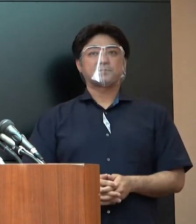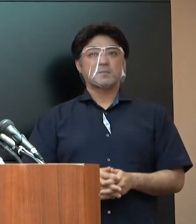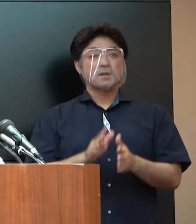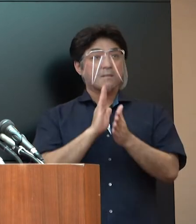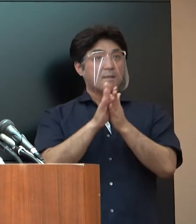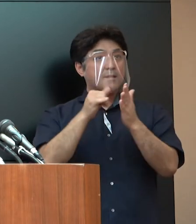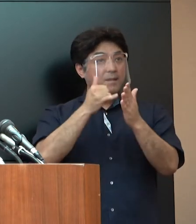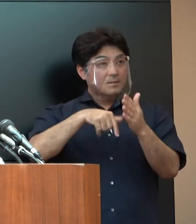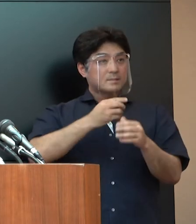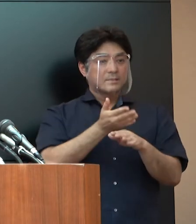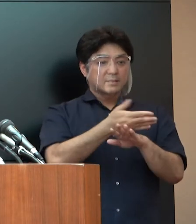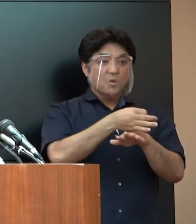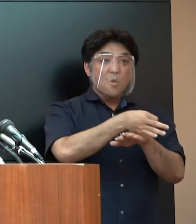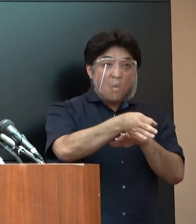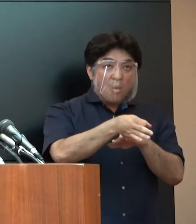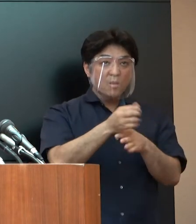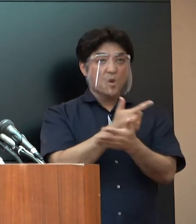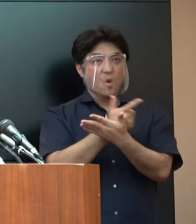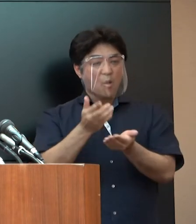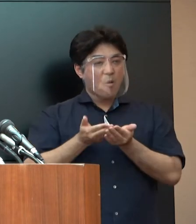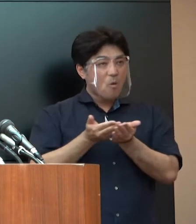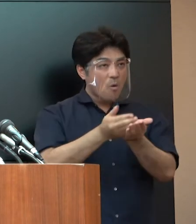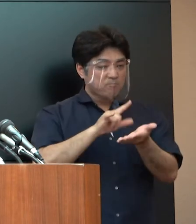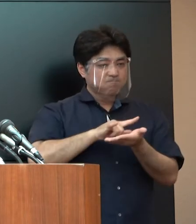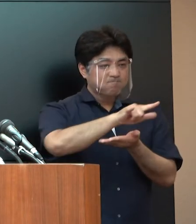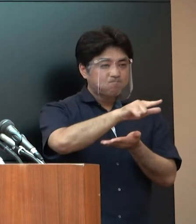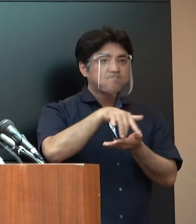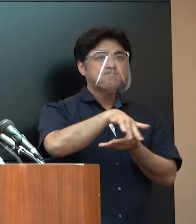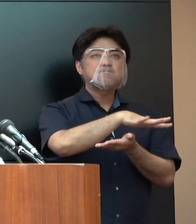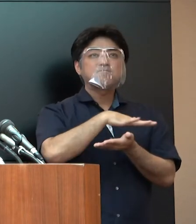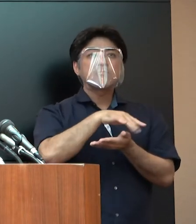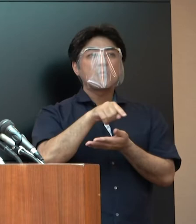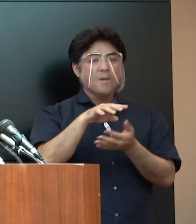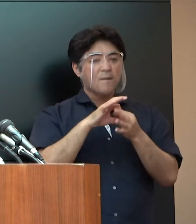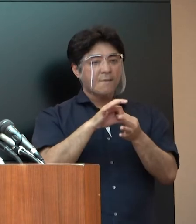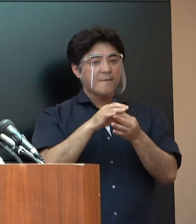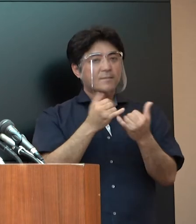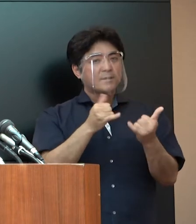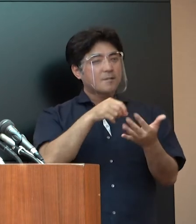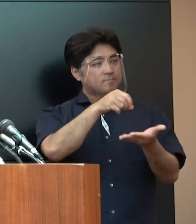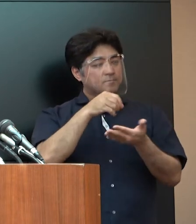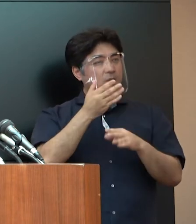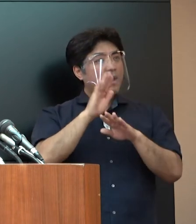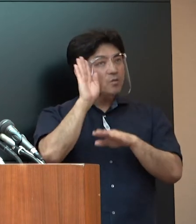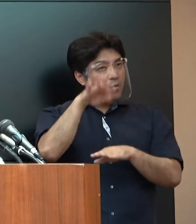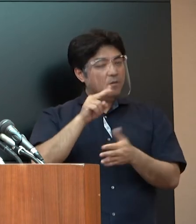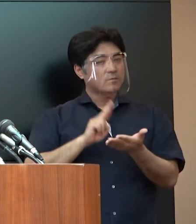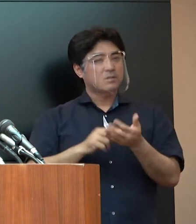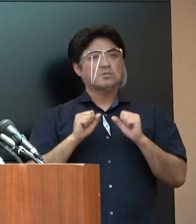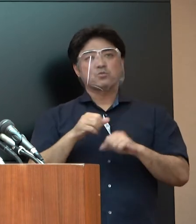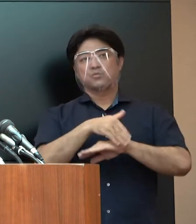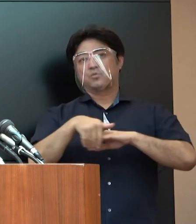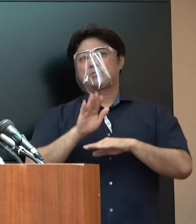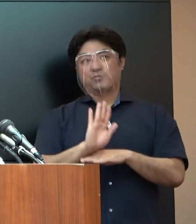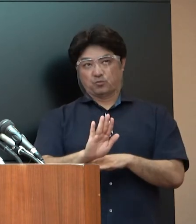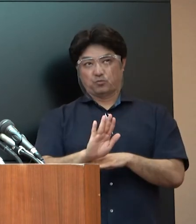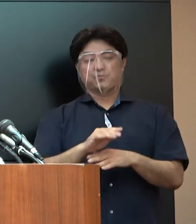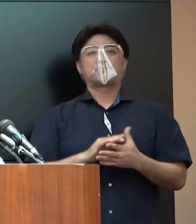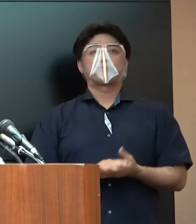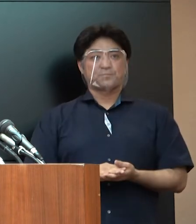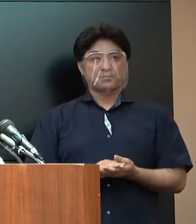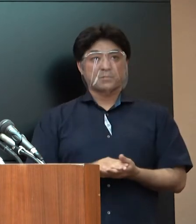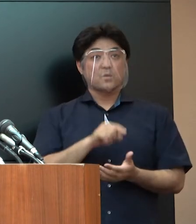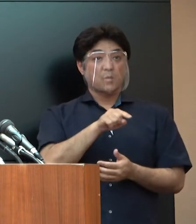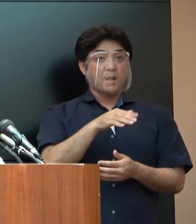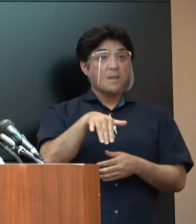県内離島への渡航自粛に関しては関係市町村の意向を踏まえ検討してまいりたいと思います。今その件については市